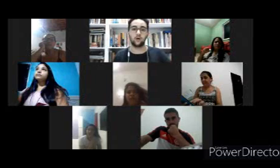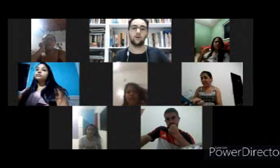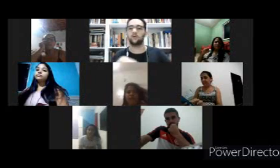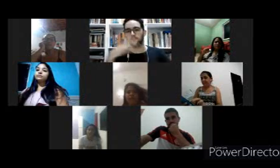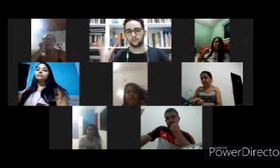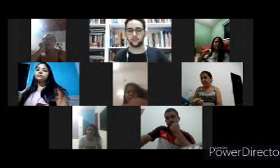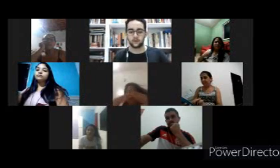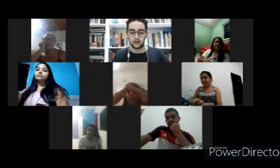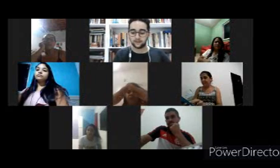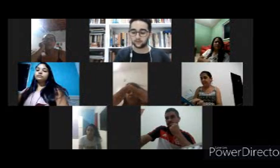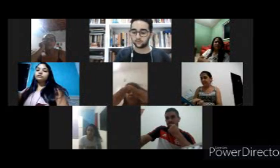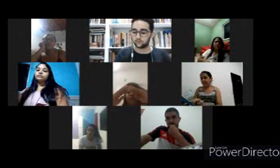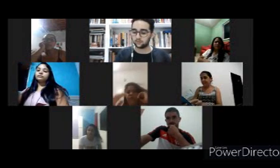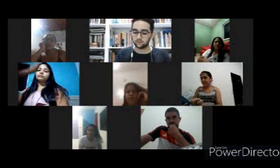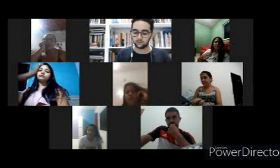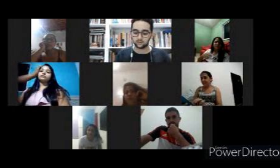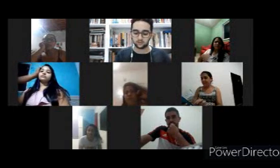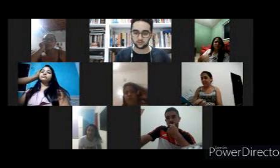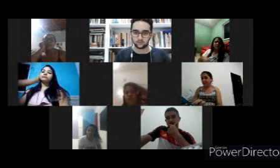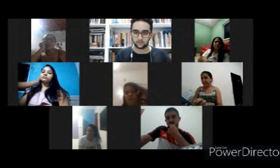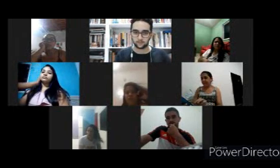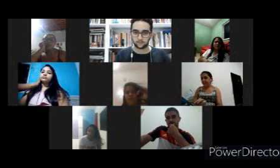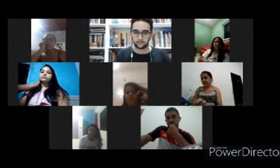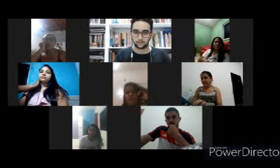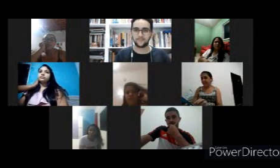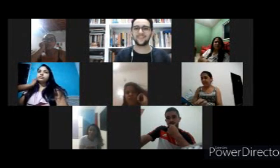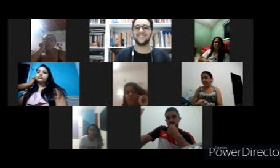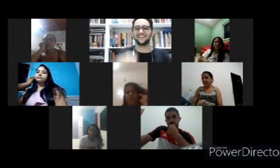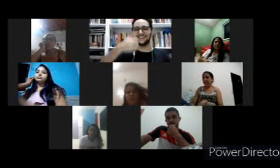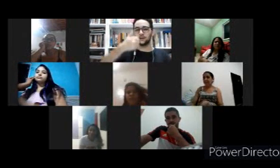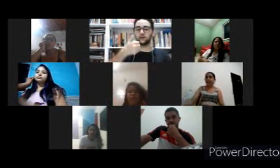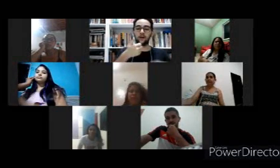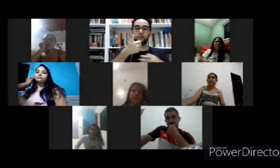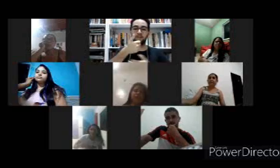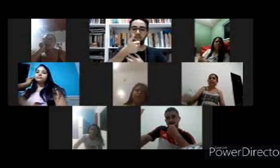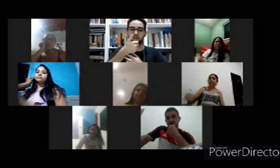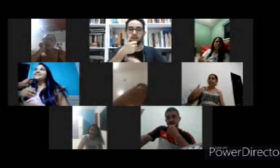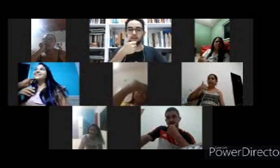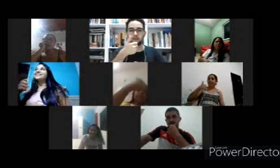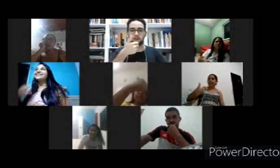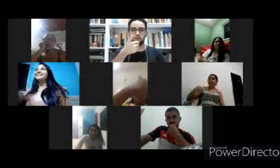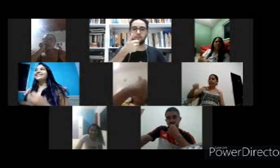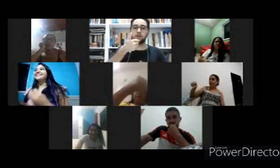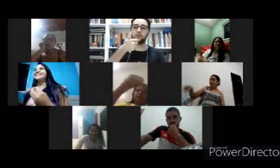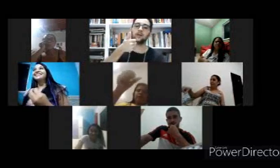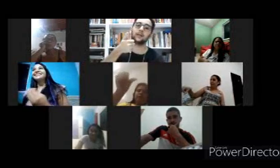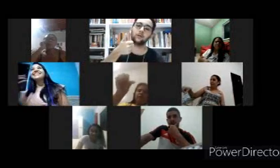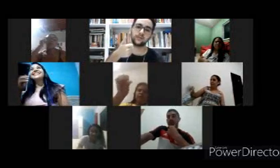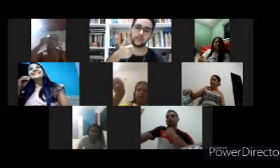Codó. Sobre o Mas 1991, dá uma reforçada aí novamente, como que é? É porque vai ficar virando a mão. Porque tanto o